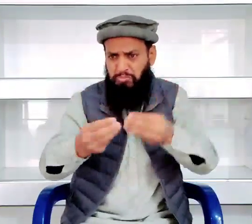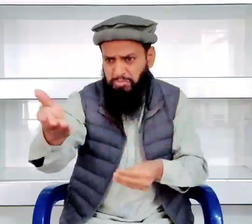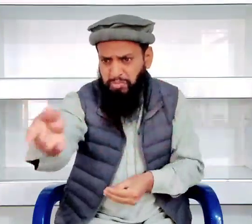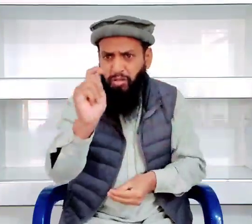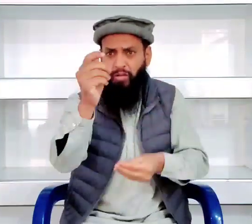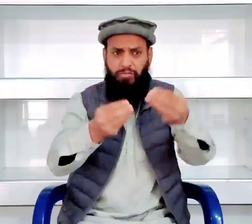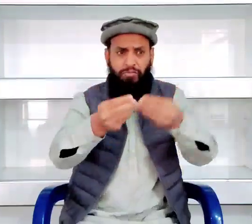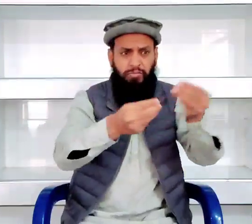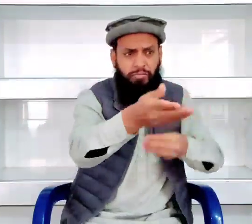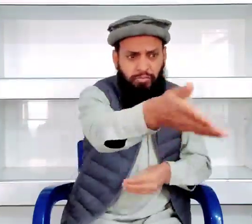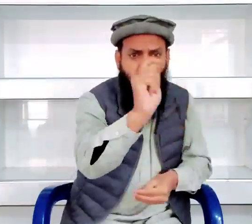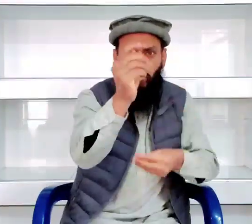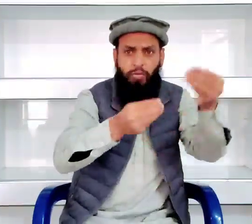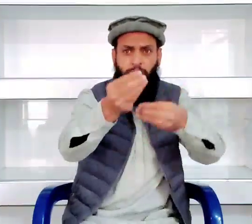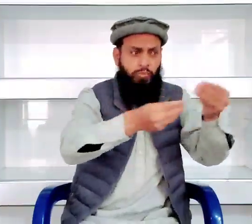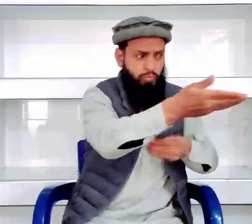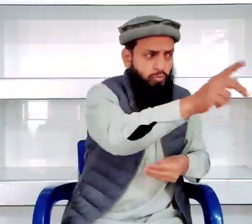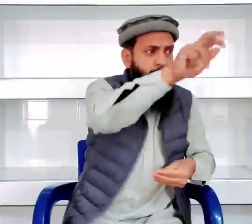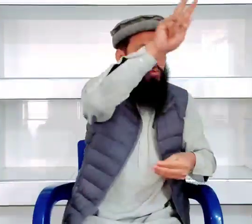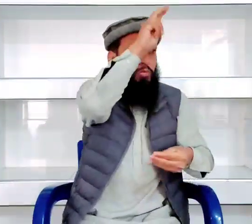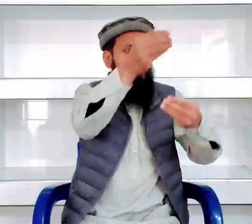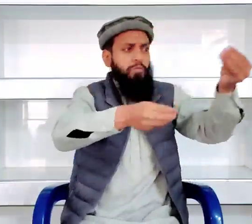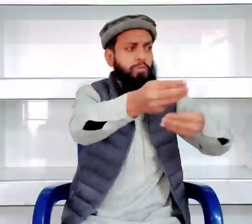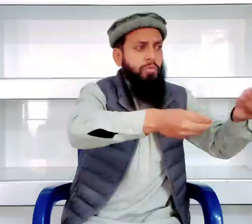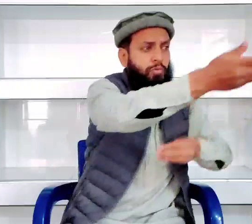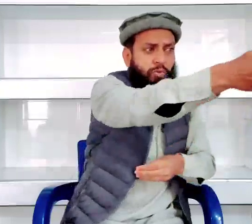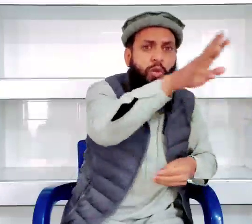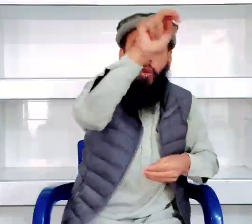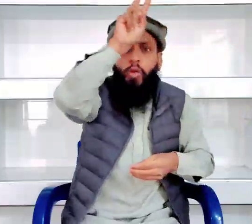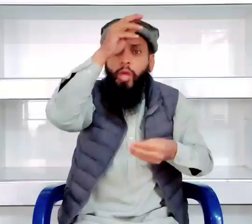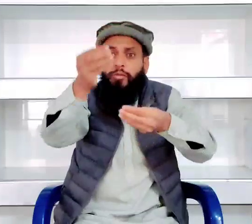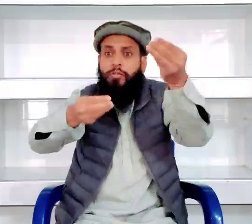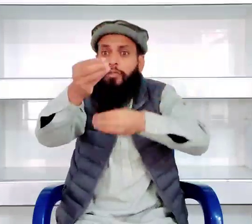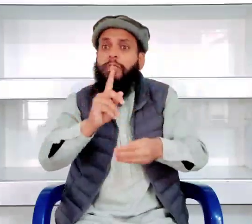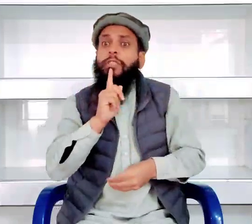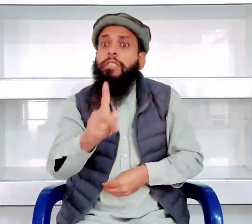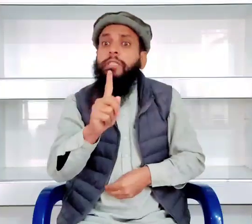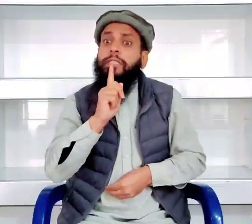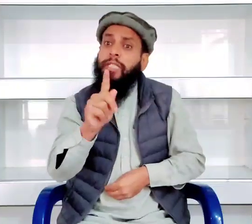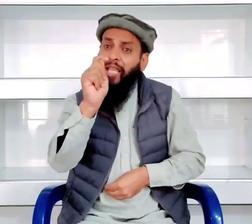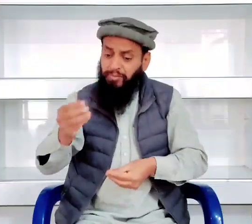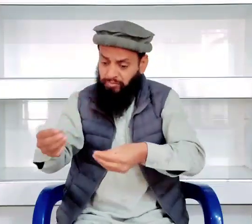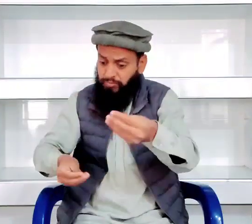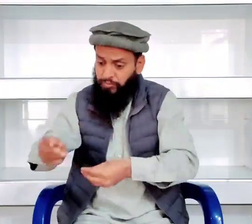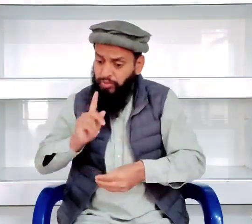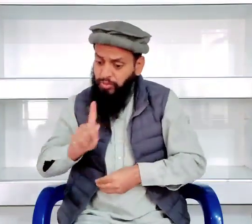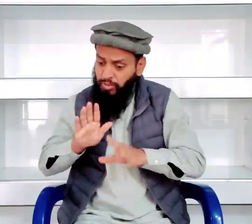امانت دار تاجر کل قیامت والے دن نبیوں کے نال ہوئے گا صدیقین کے نال ہوئے